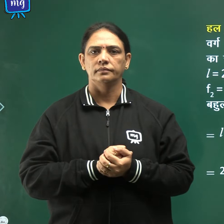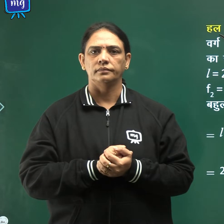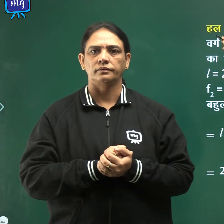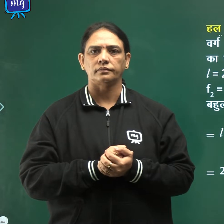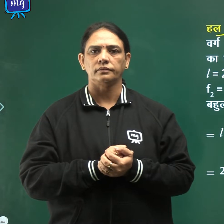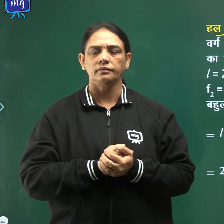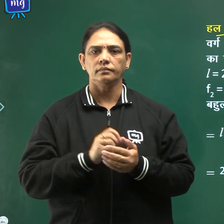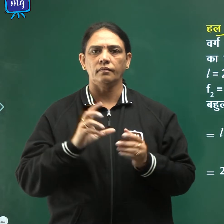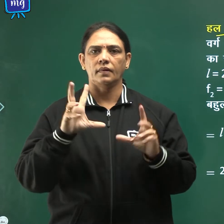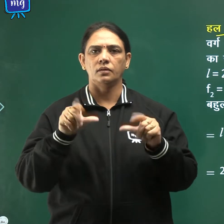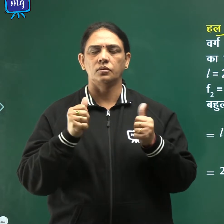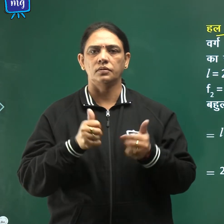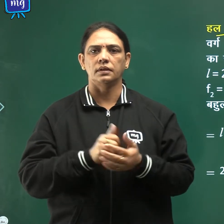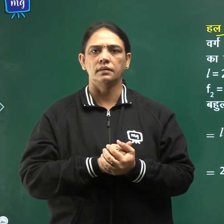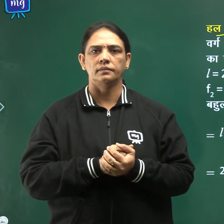हल,